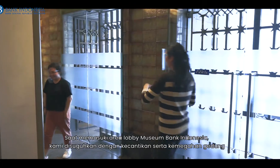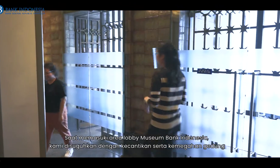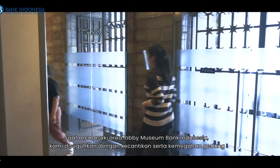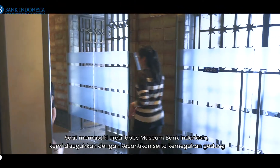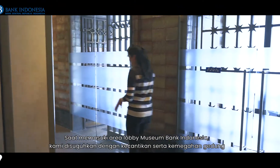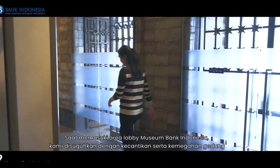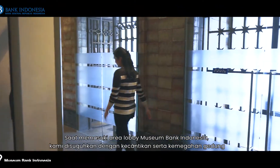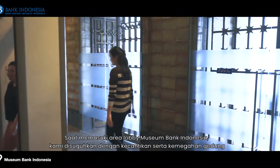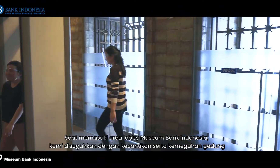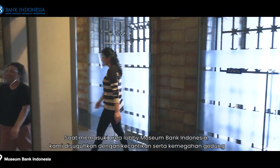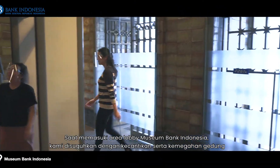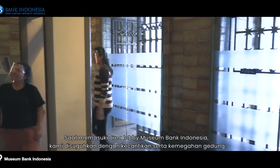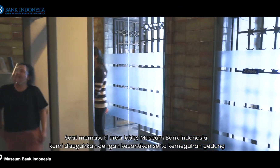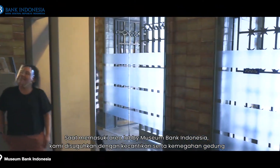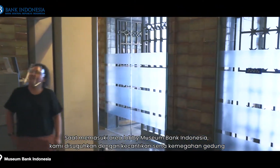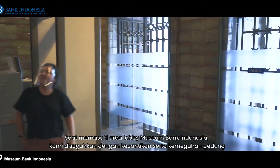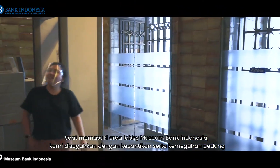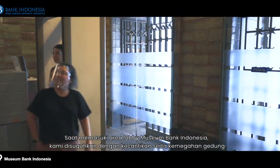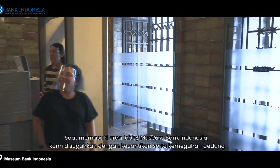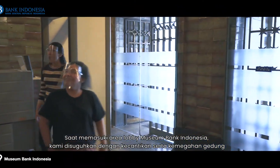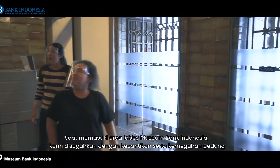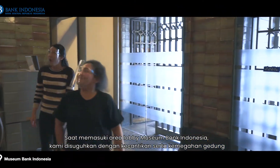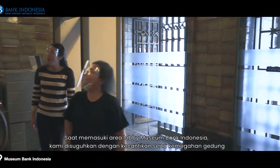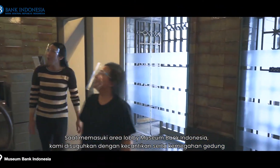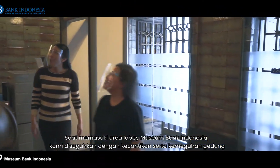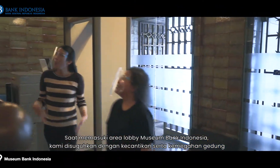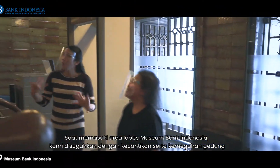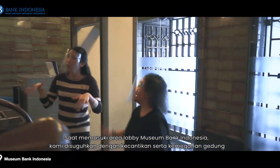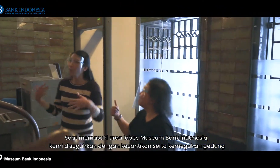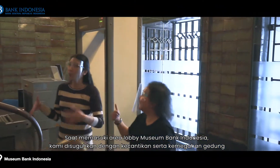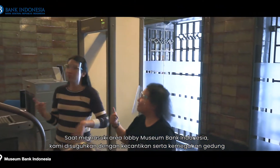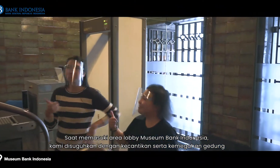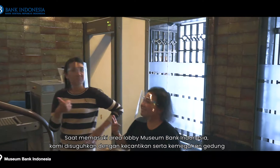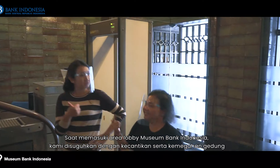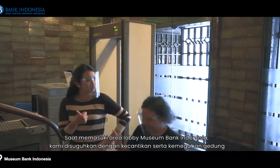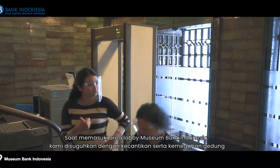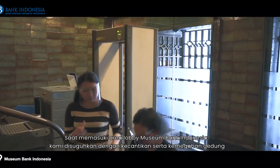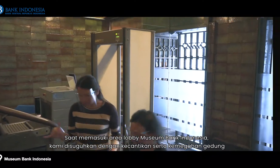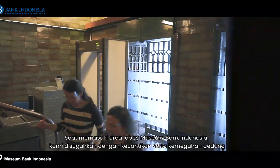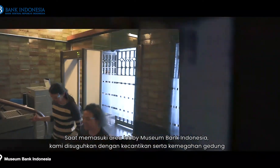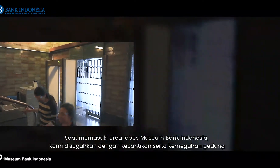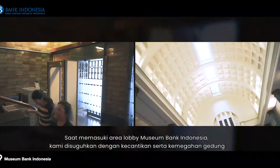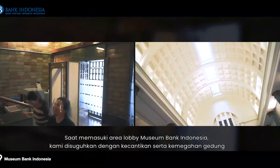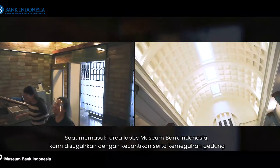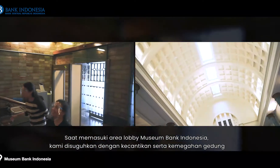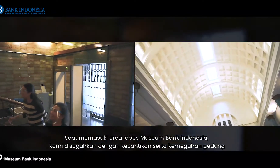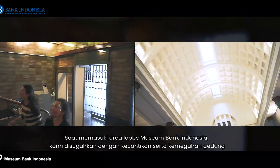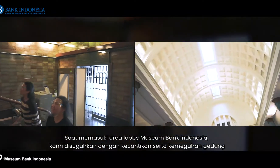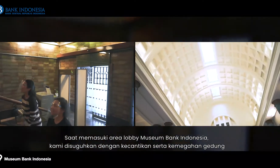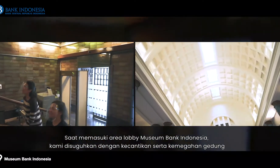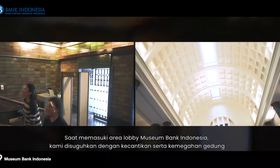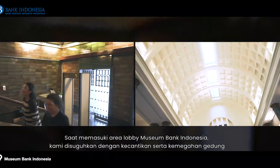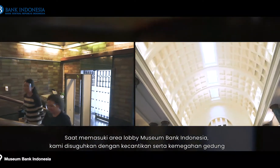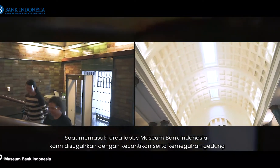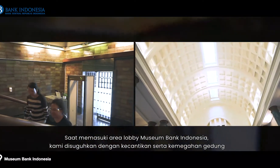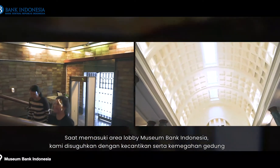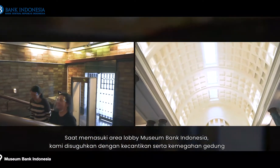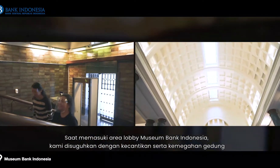Saat memasuki area lobi Museum Bank Indonesia, kami disuguhkan dengan kecantikan serta kemegahan gedung